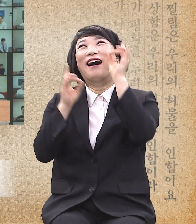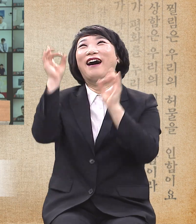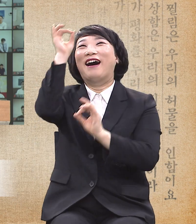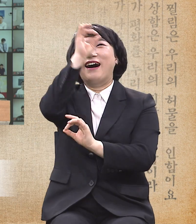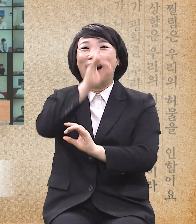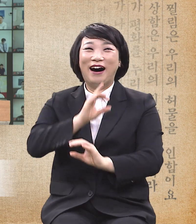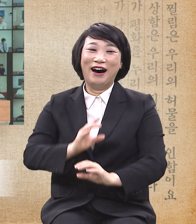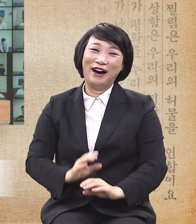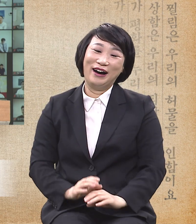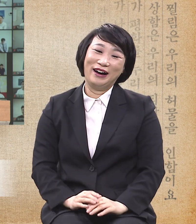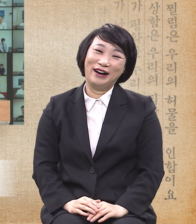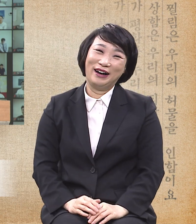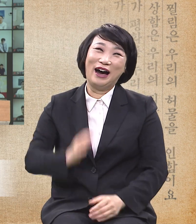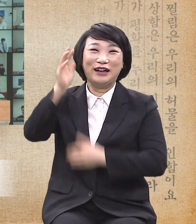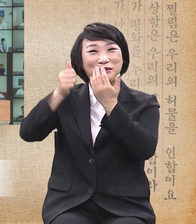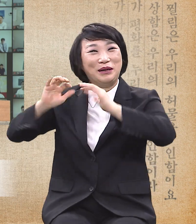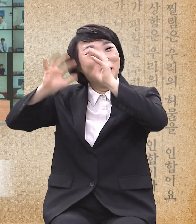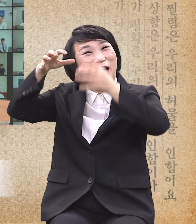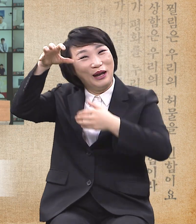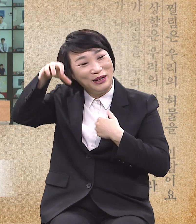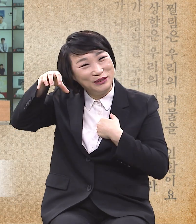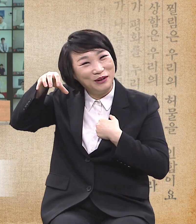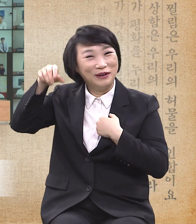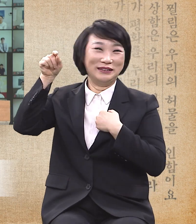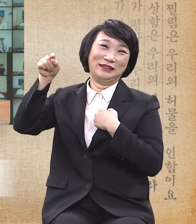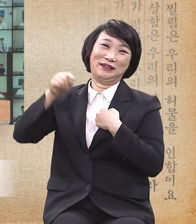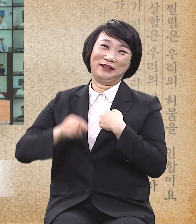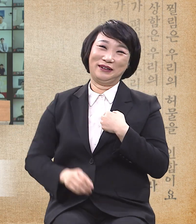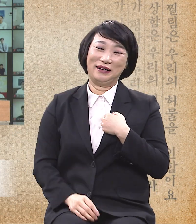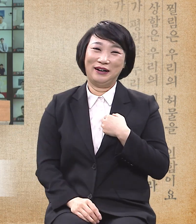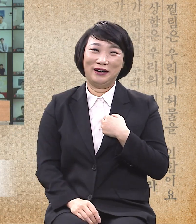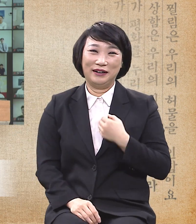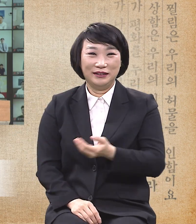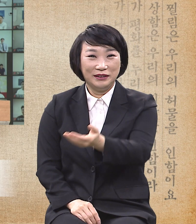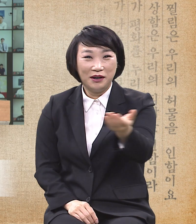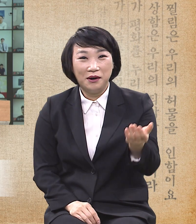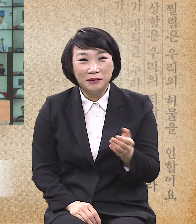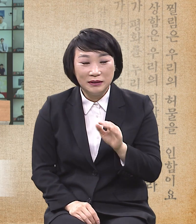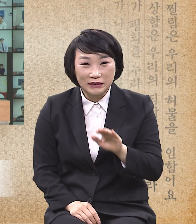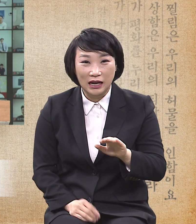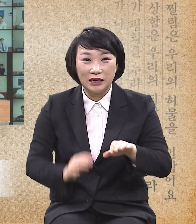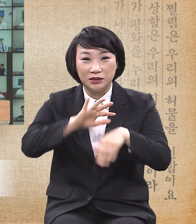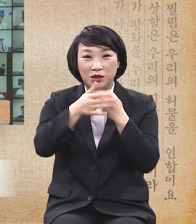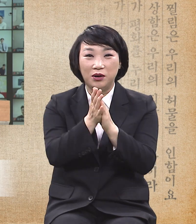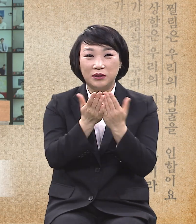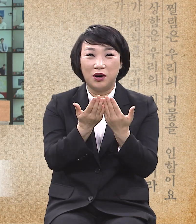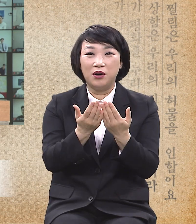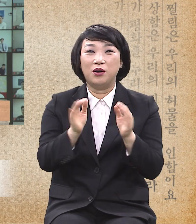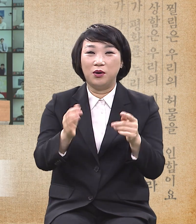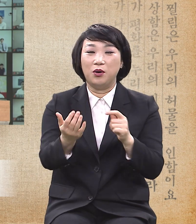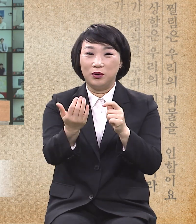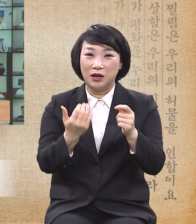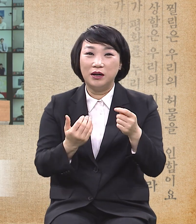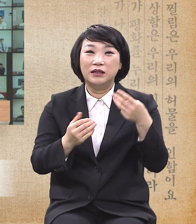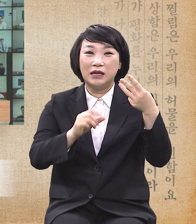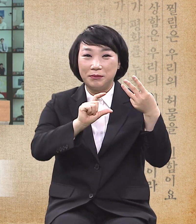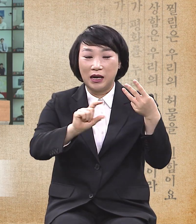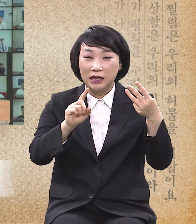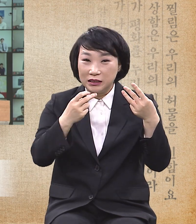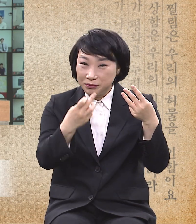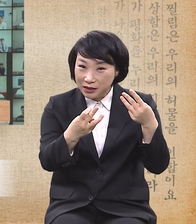어마어마한 하나님의 나라에 그렇다는 것입니다. 여러분, 본문 3장 13절로